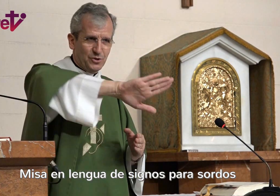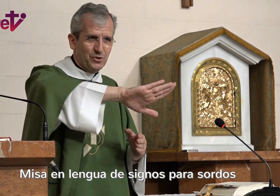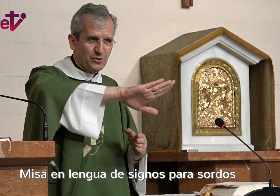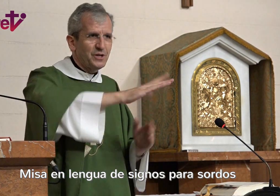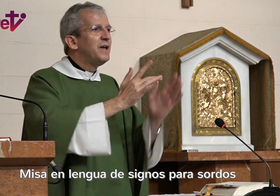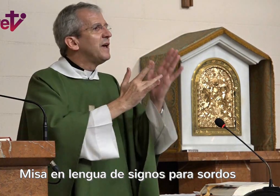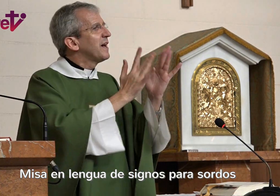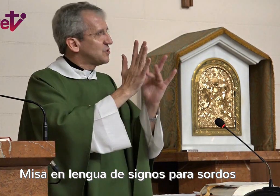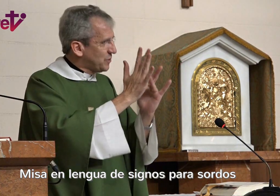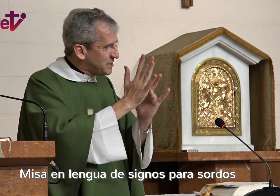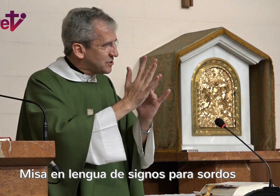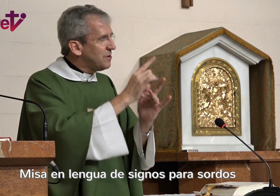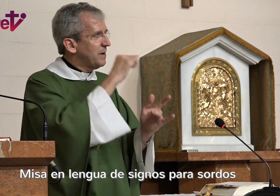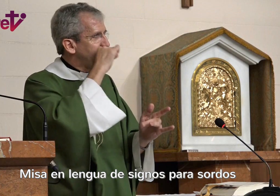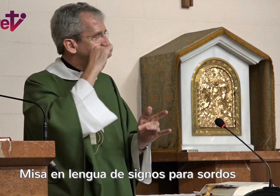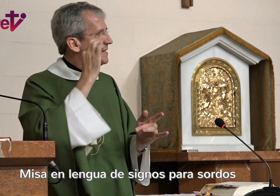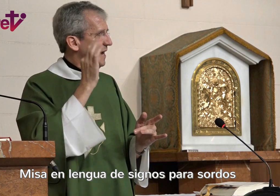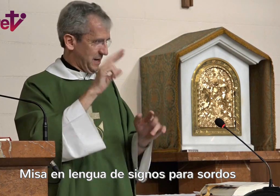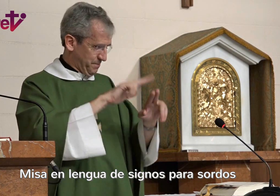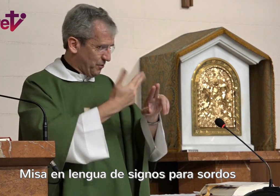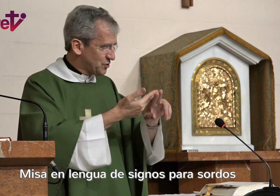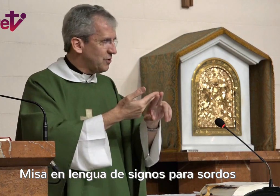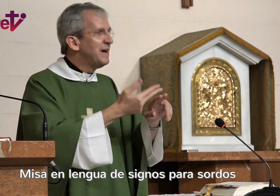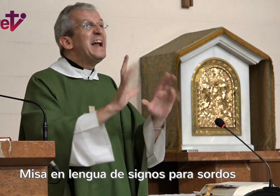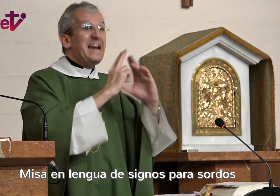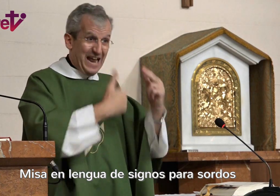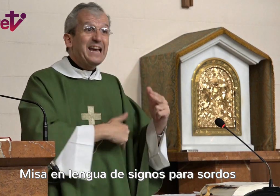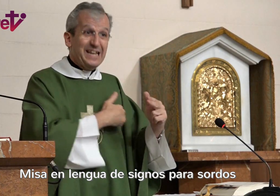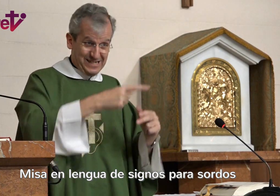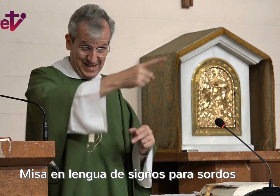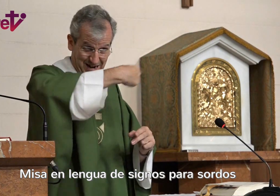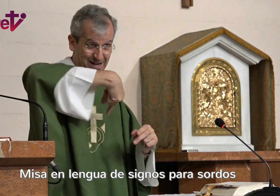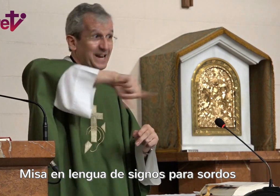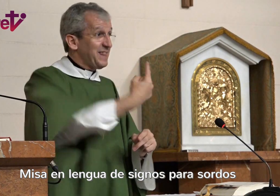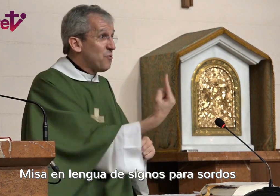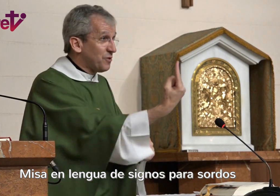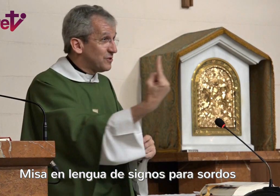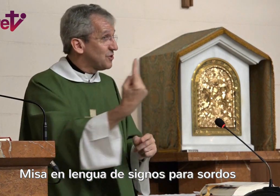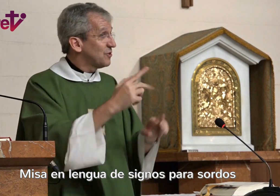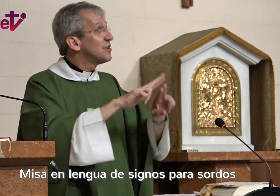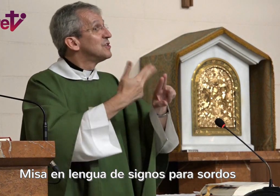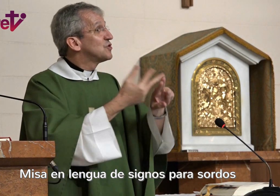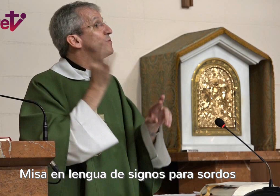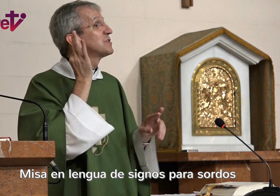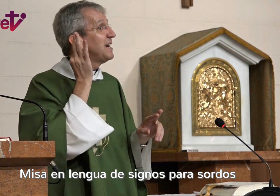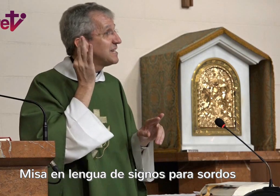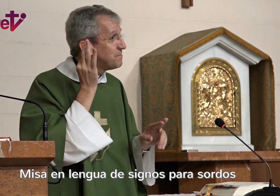nosotros Jesucristo es el esposo la iglesia cada uno de nosotros somos la